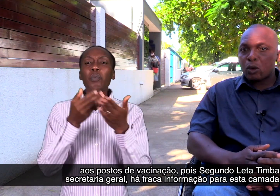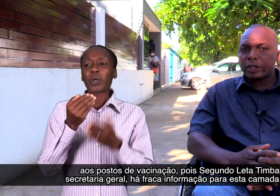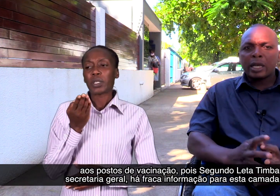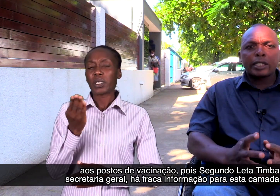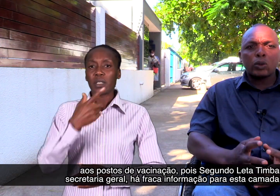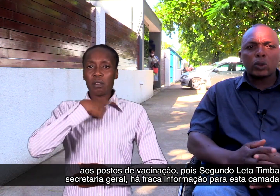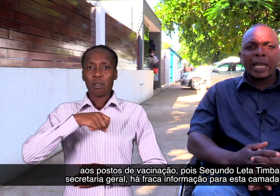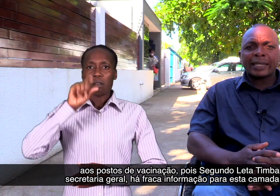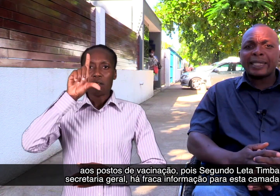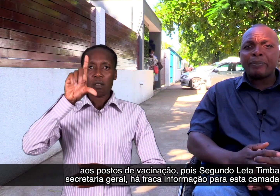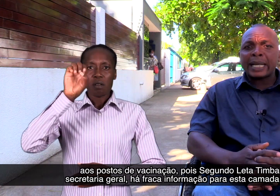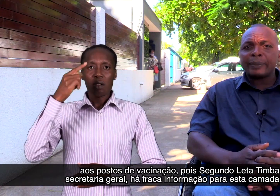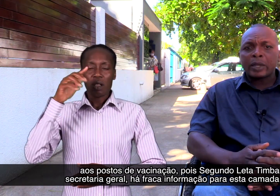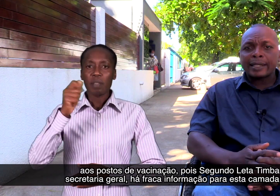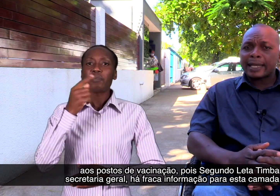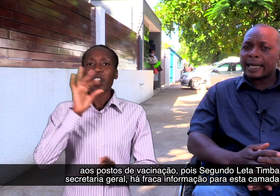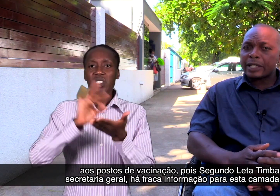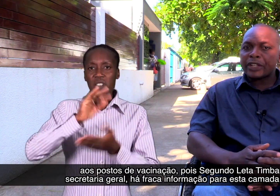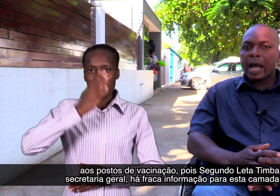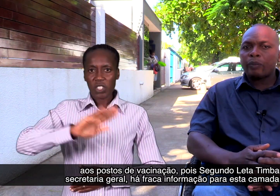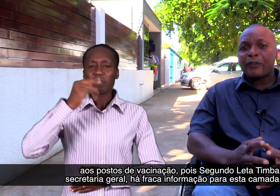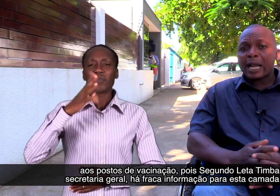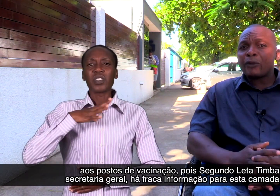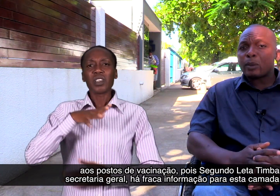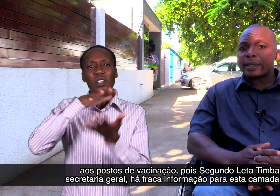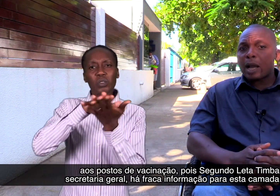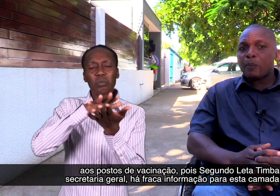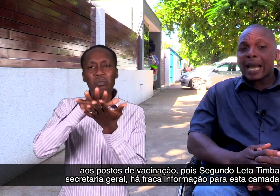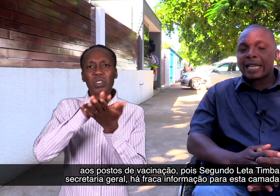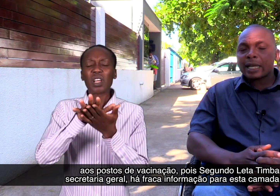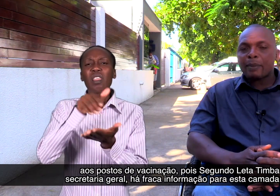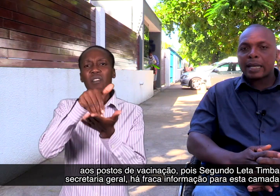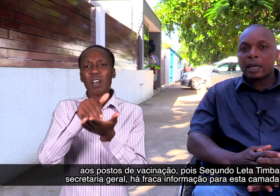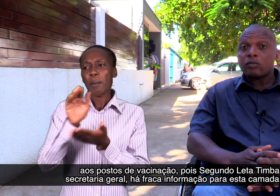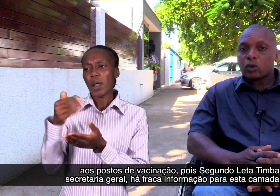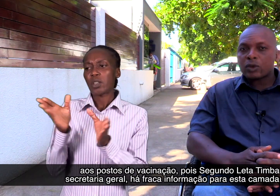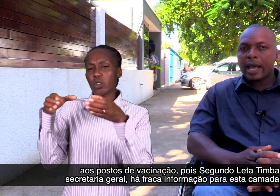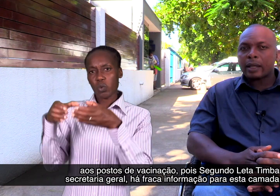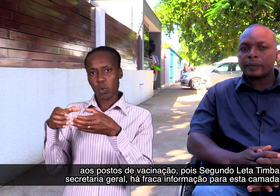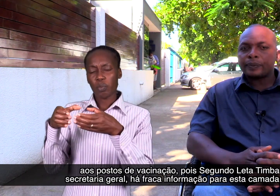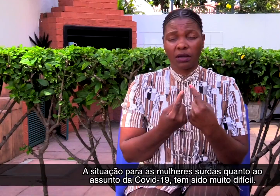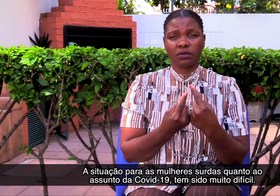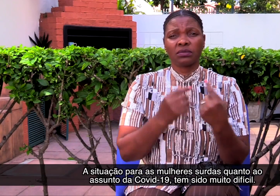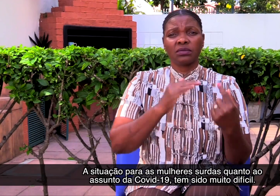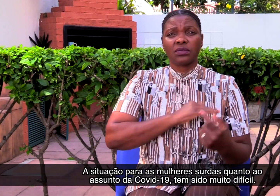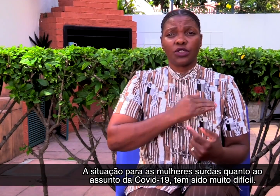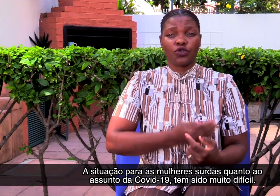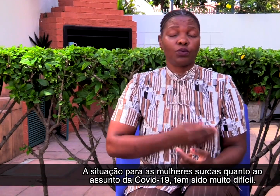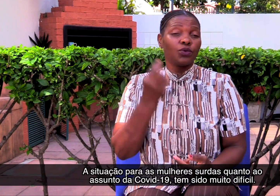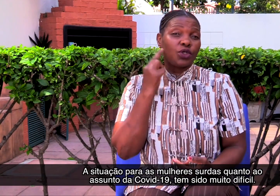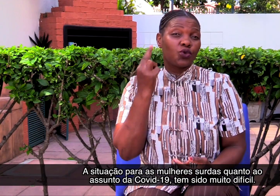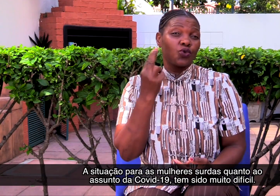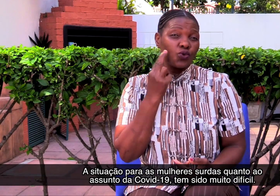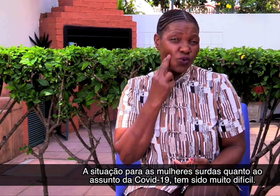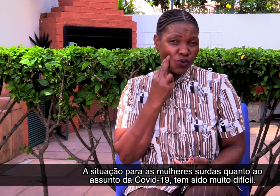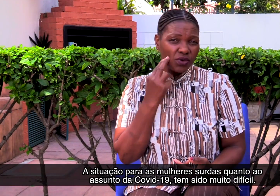vacinação, pois, segundo Leta Timbani, secretária-geral, fraca informação para esta camada social. A situação